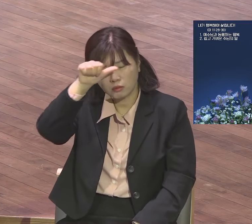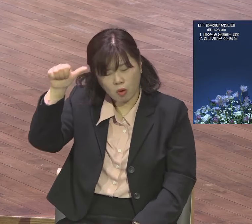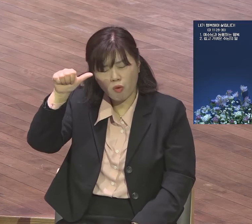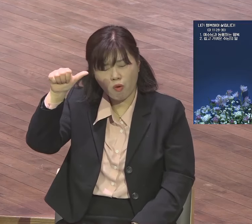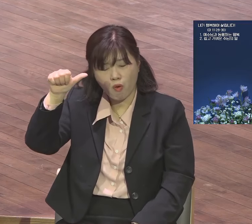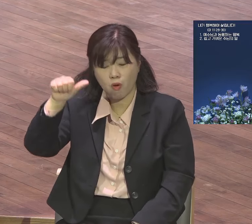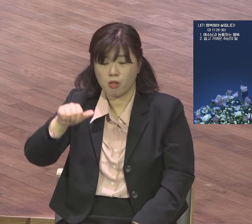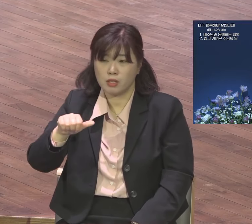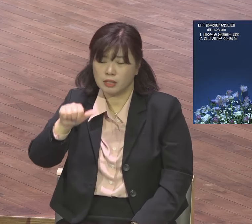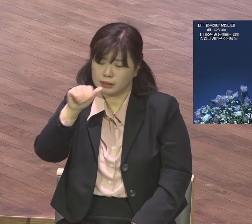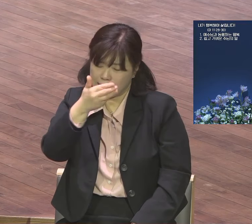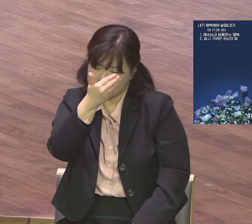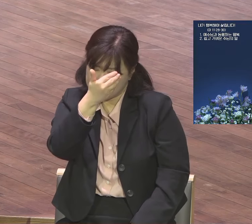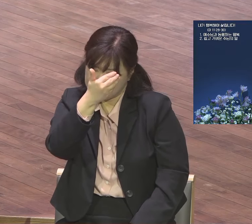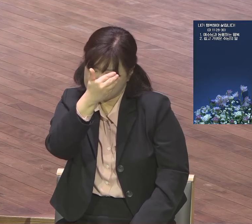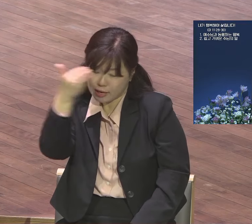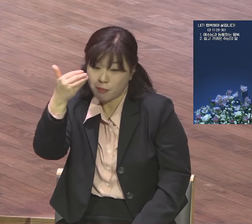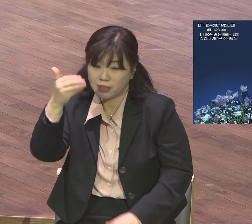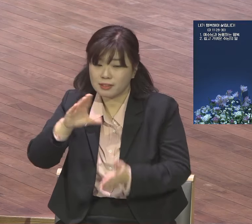청년들